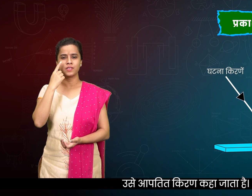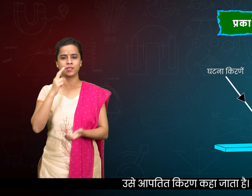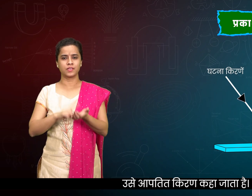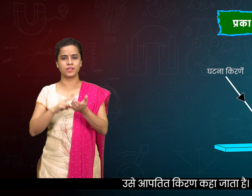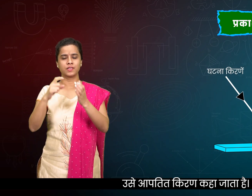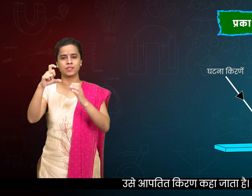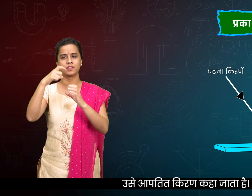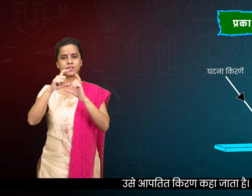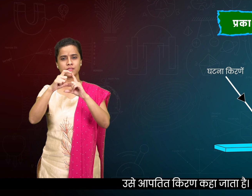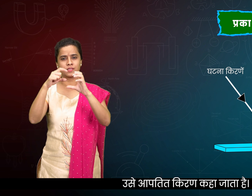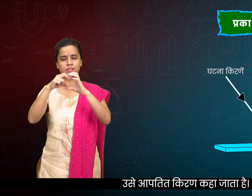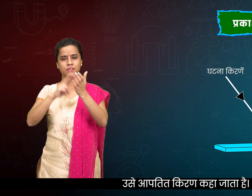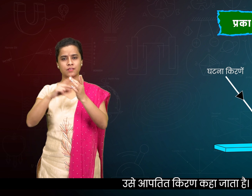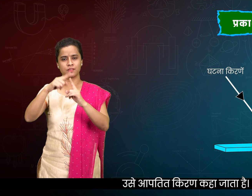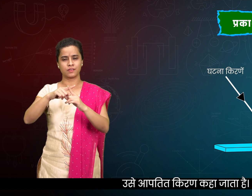किरण कहा जाता है।